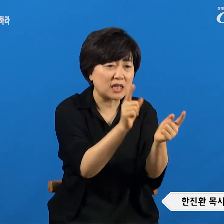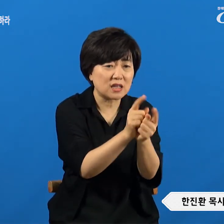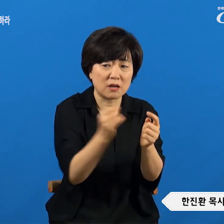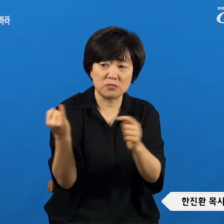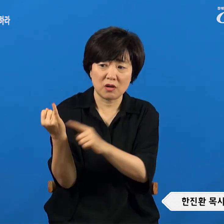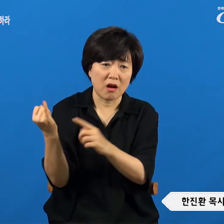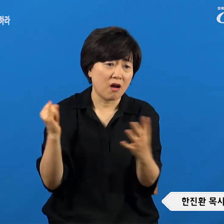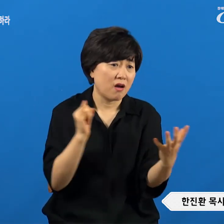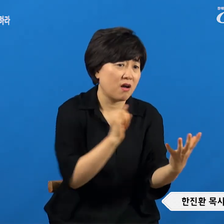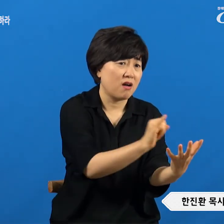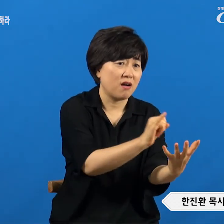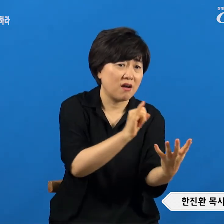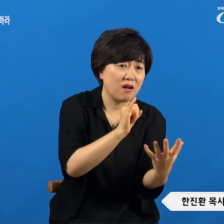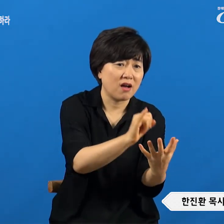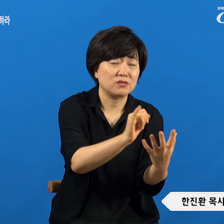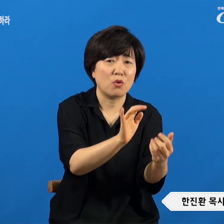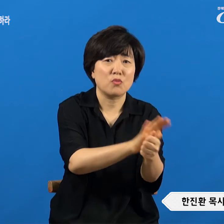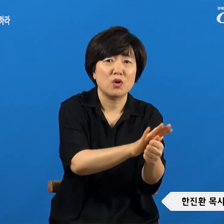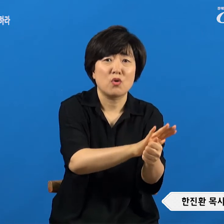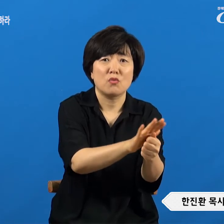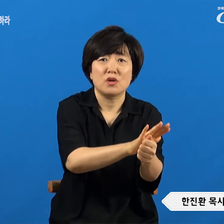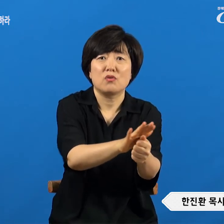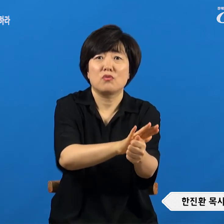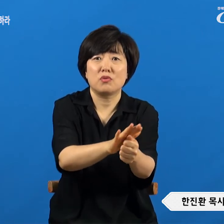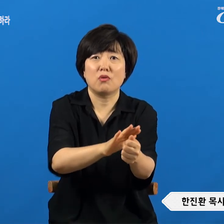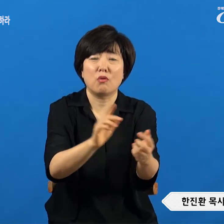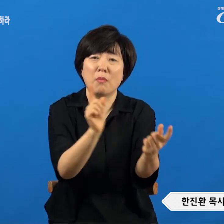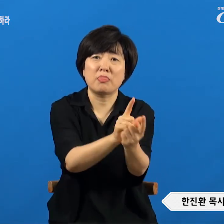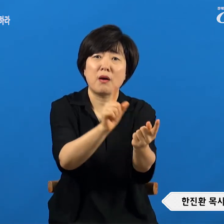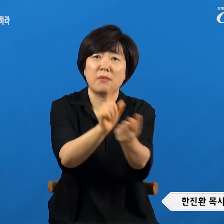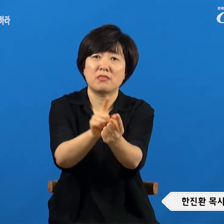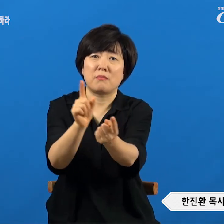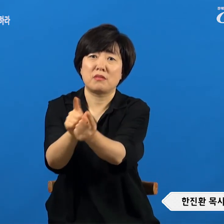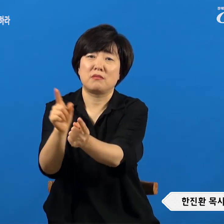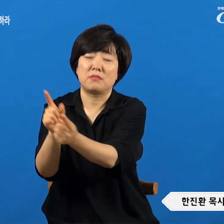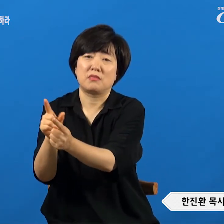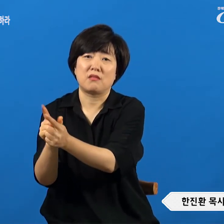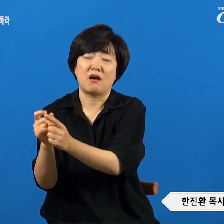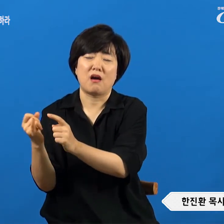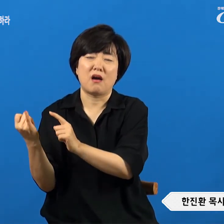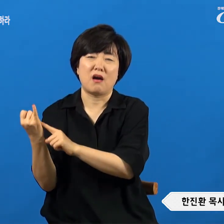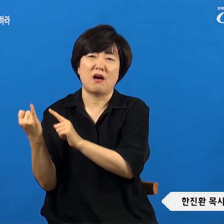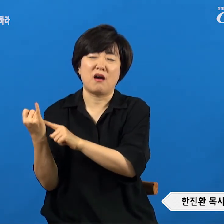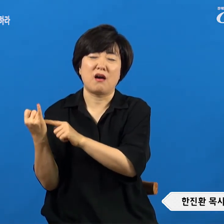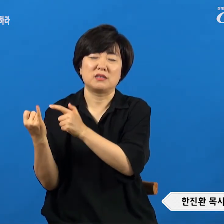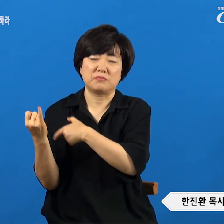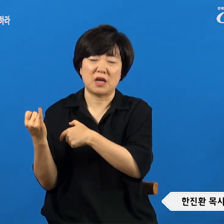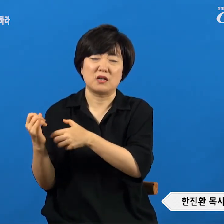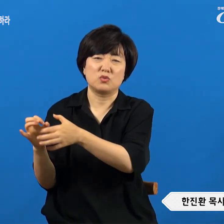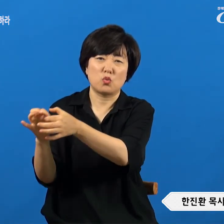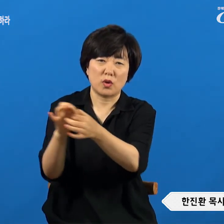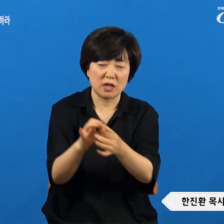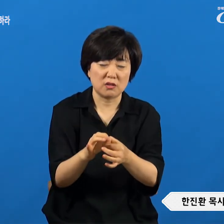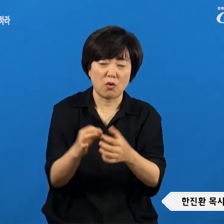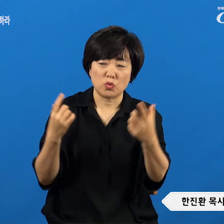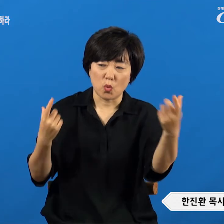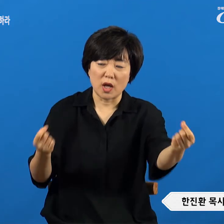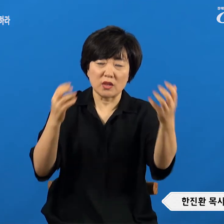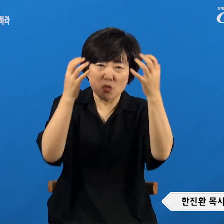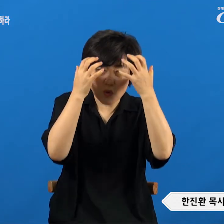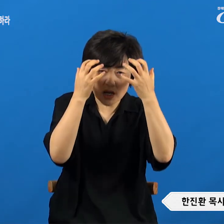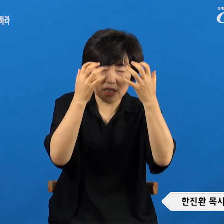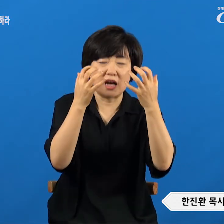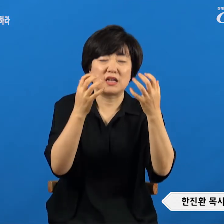환난을 당한 사람에게로 계속 보내시는 것입니다. 그 집사님을 통해서 환난 받은 사람들이